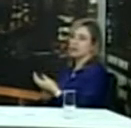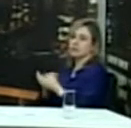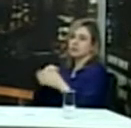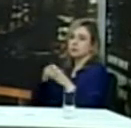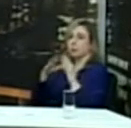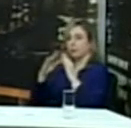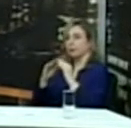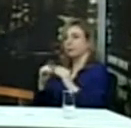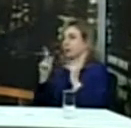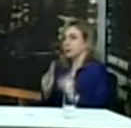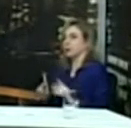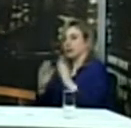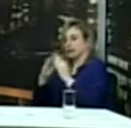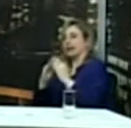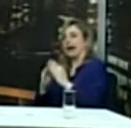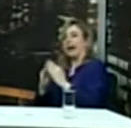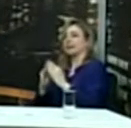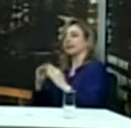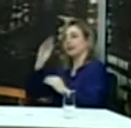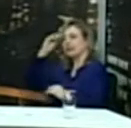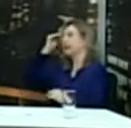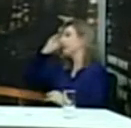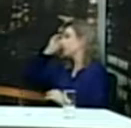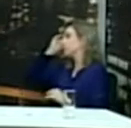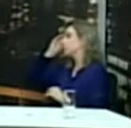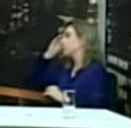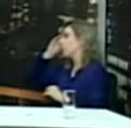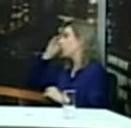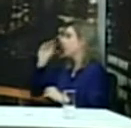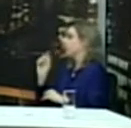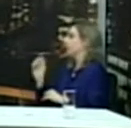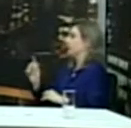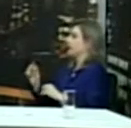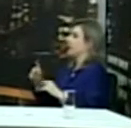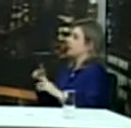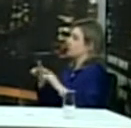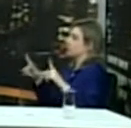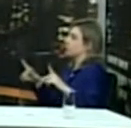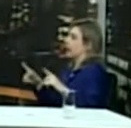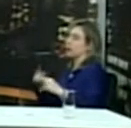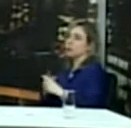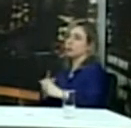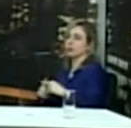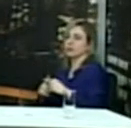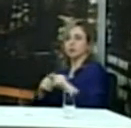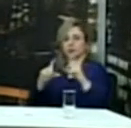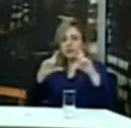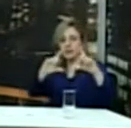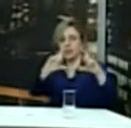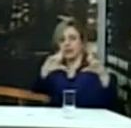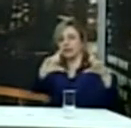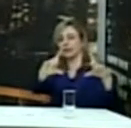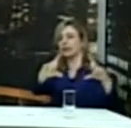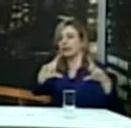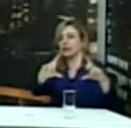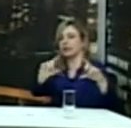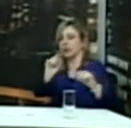as pessoas em casa entendam um pouco da dificuldade, porque se tivesse a janelinha ali